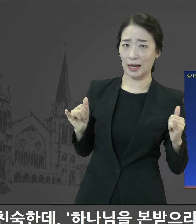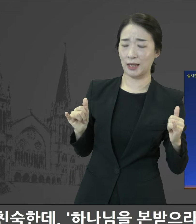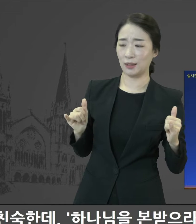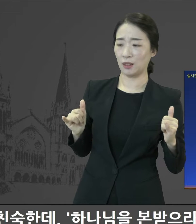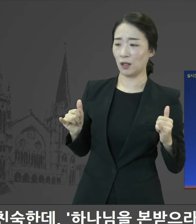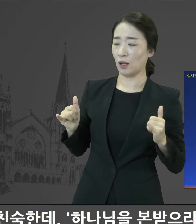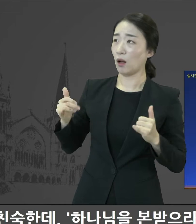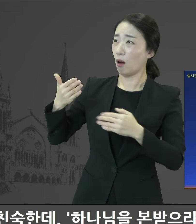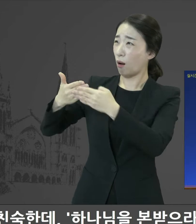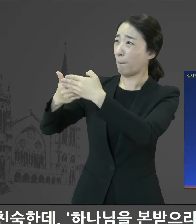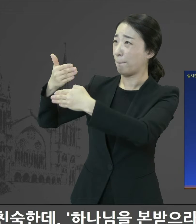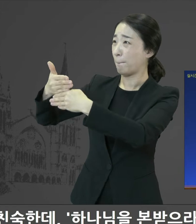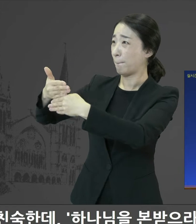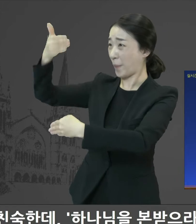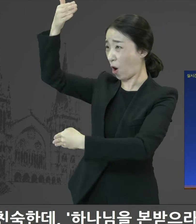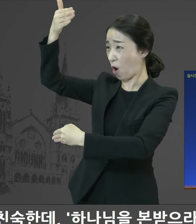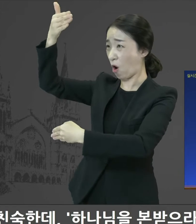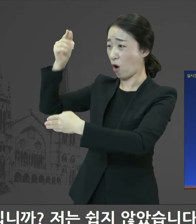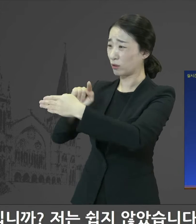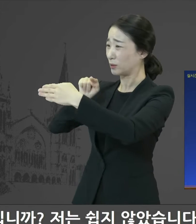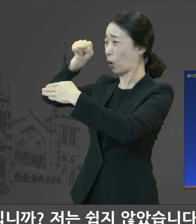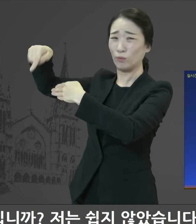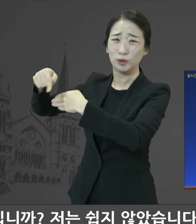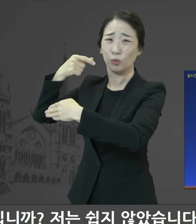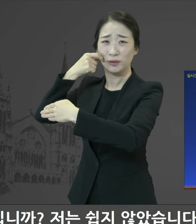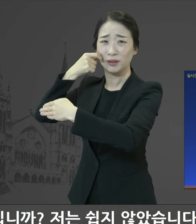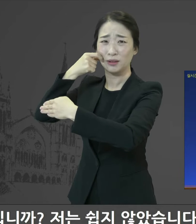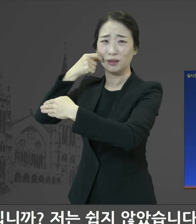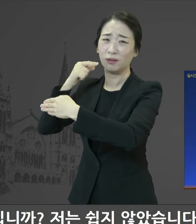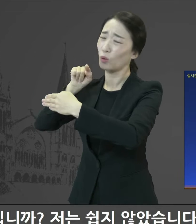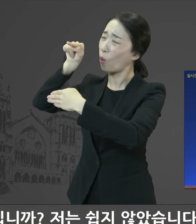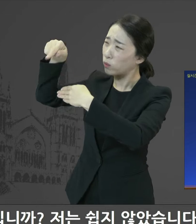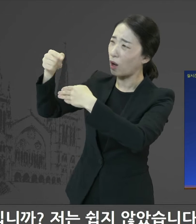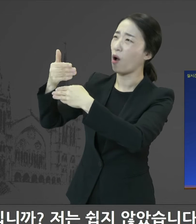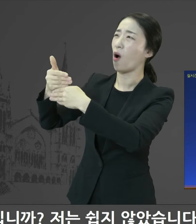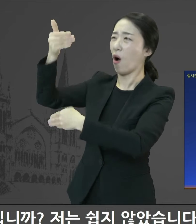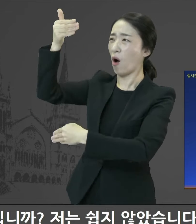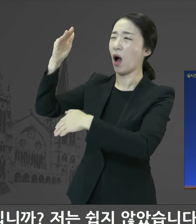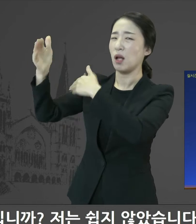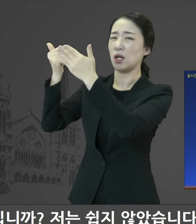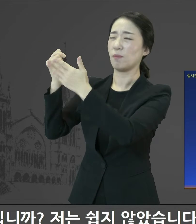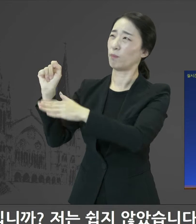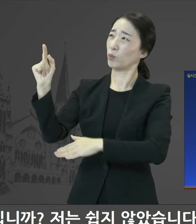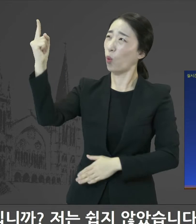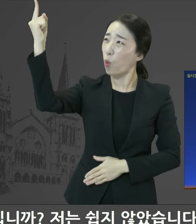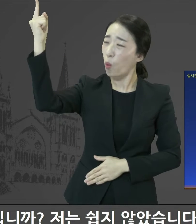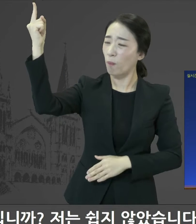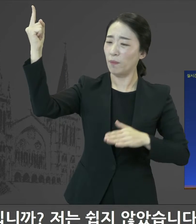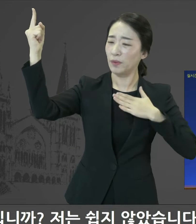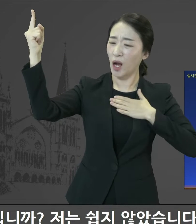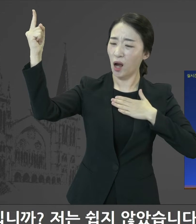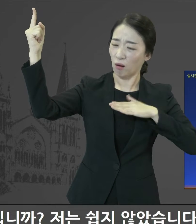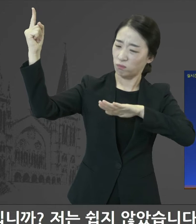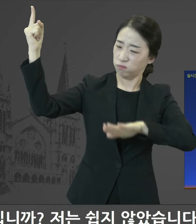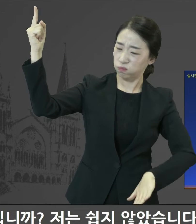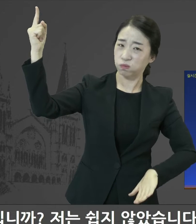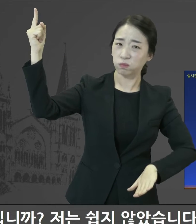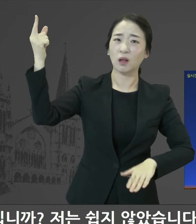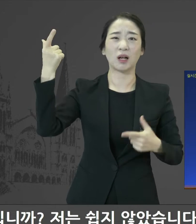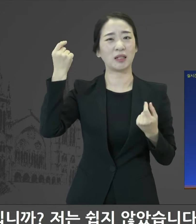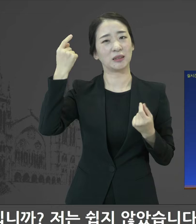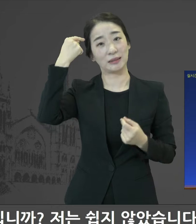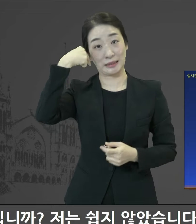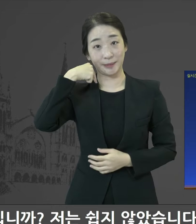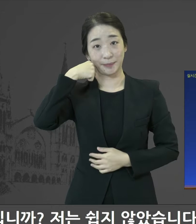벽, 요즘 말로 넘사벽이라고 그러죠. 넘을 수 없는 벽이 존재하지 않습니까? 창조주와 피조물 사이에 이 넘을 수